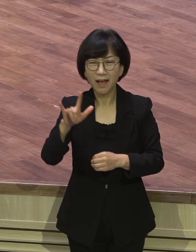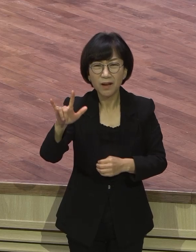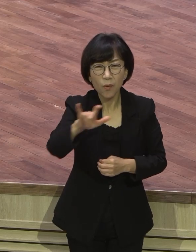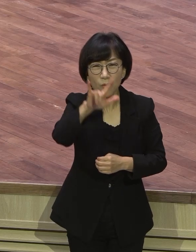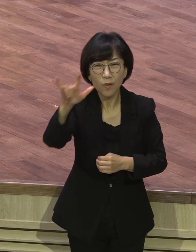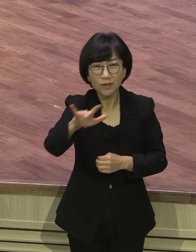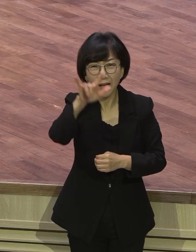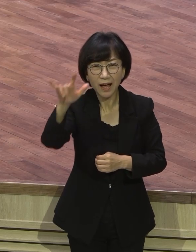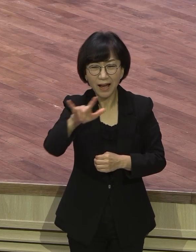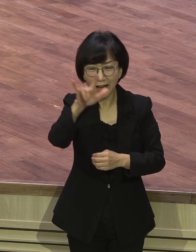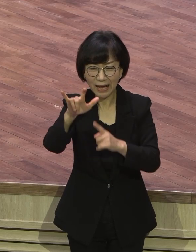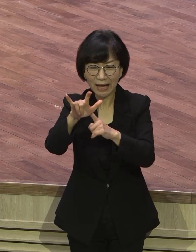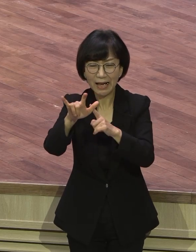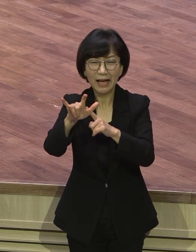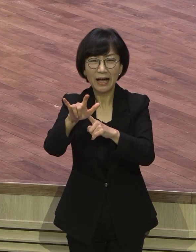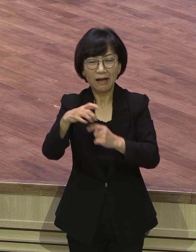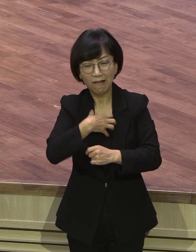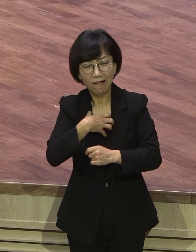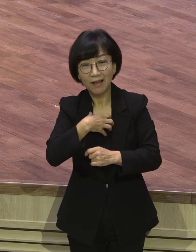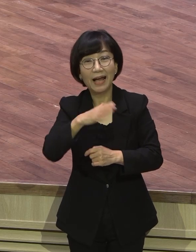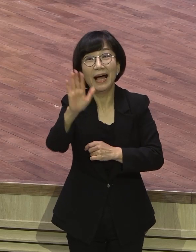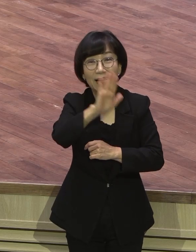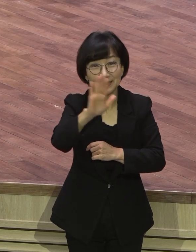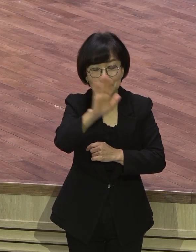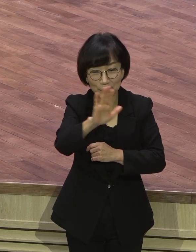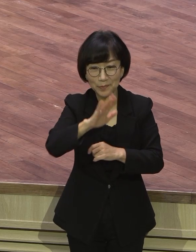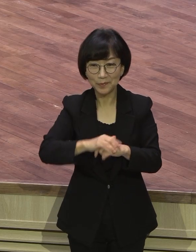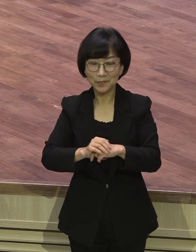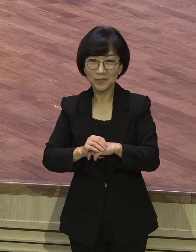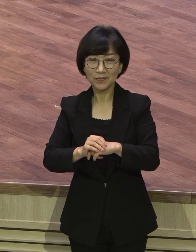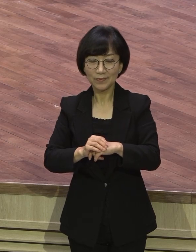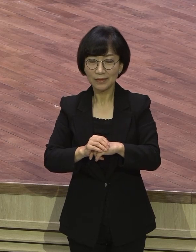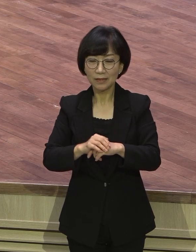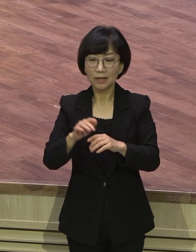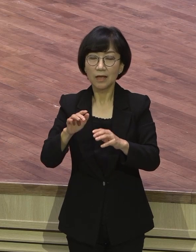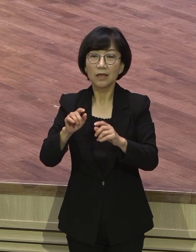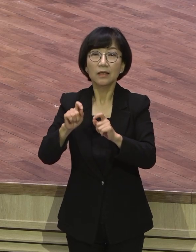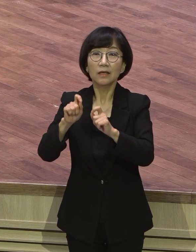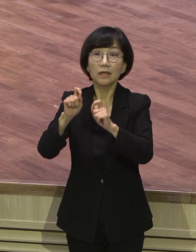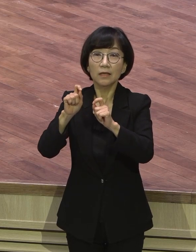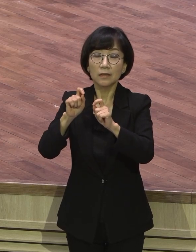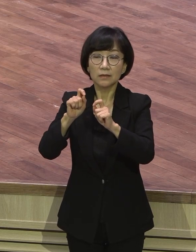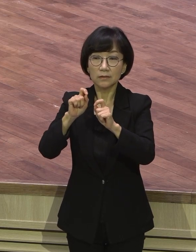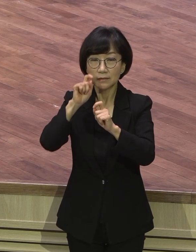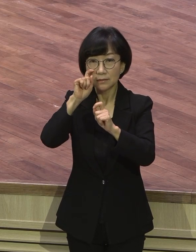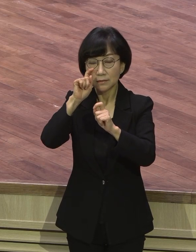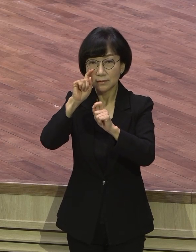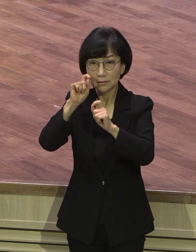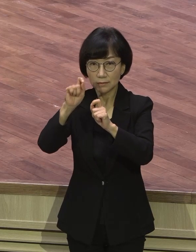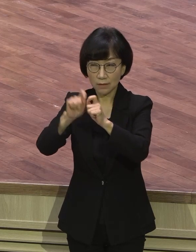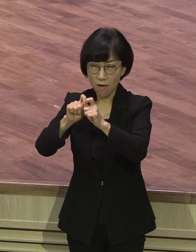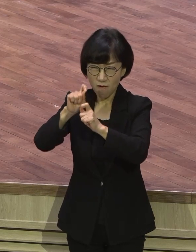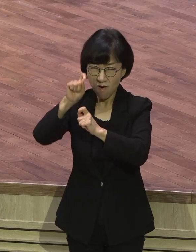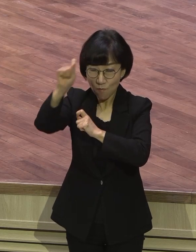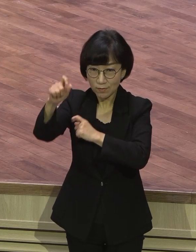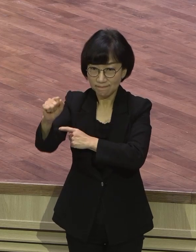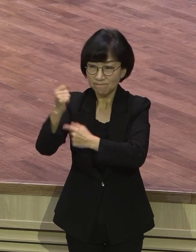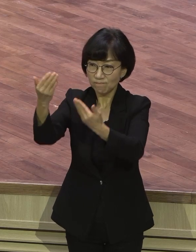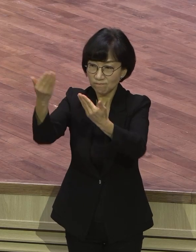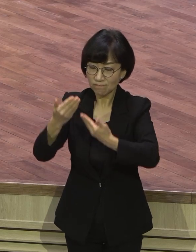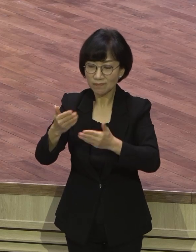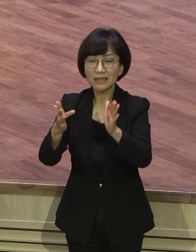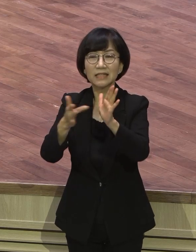코로나 바이러스가 아니라 코로나 영향이 아니라 영원한 영향을 주는 예수,